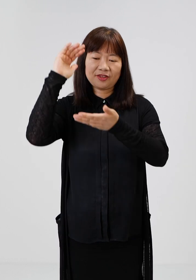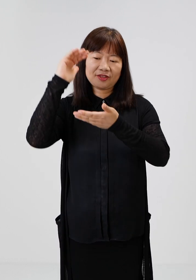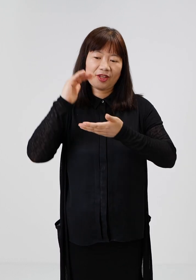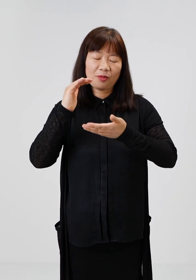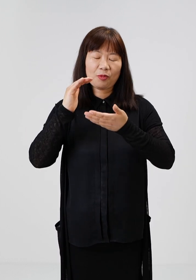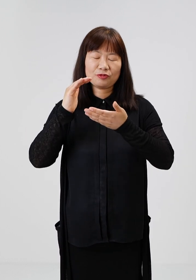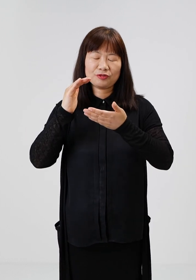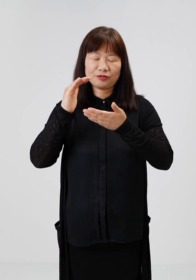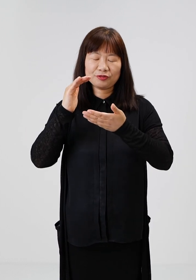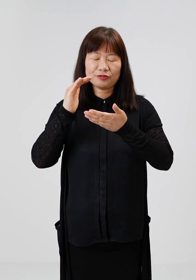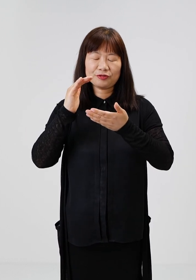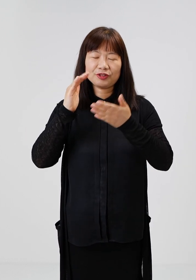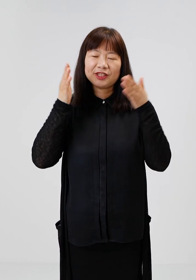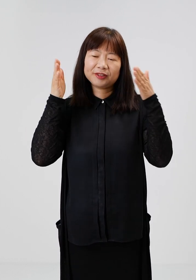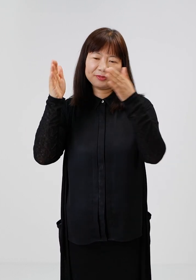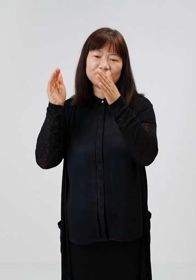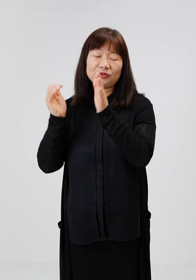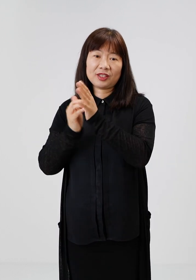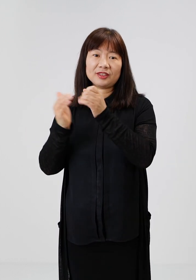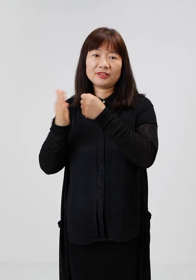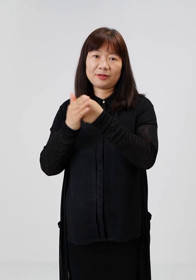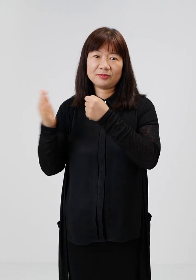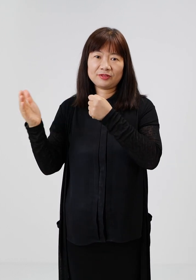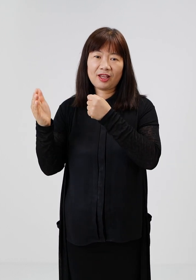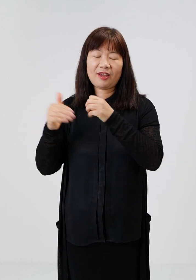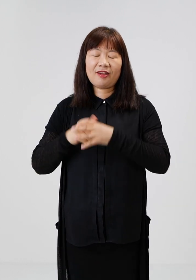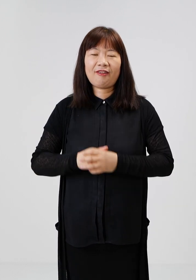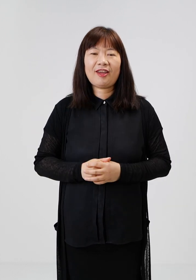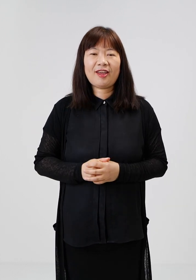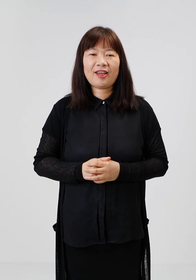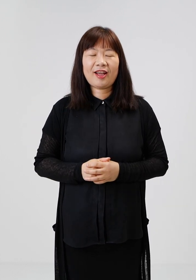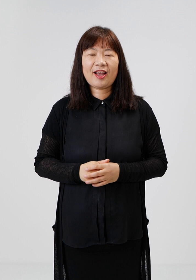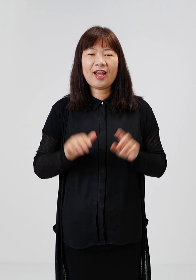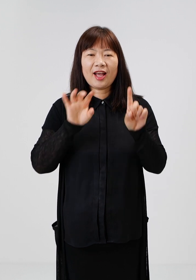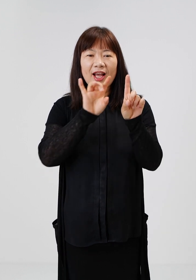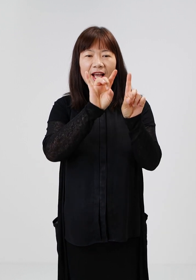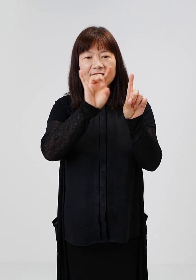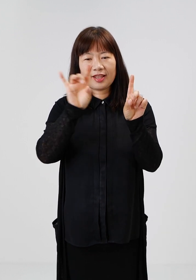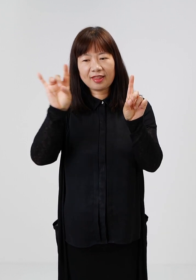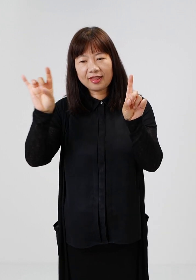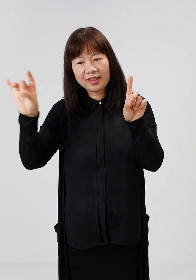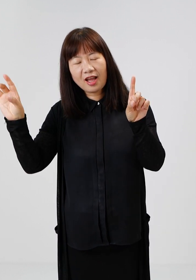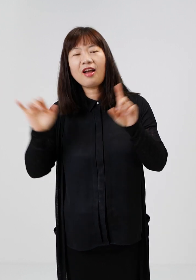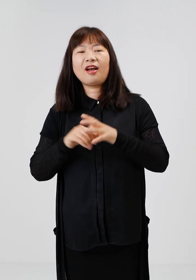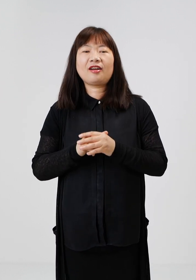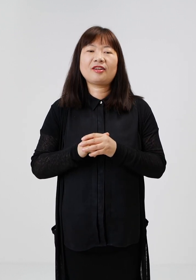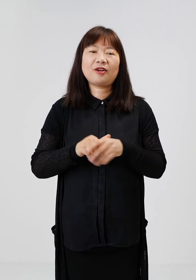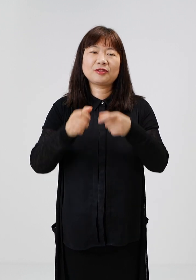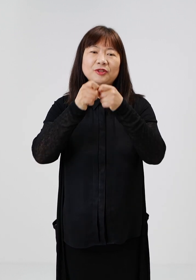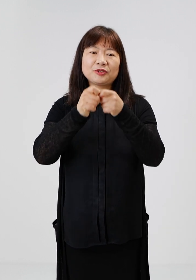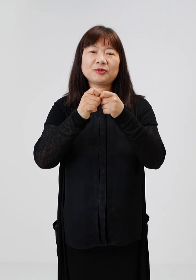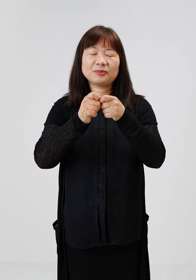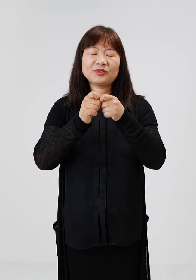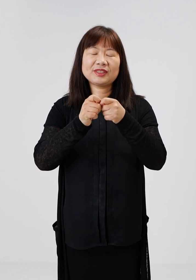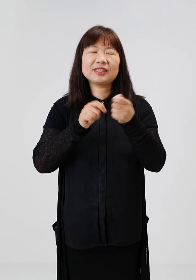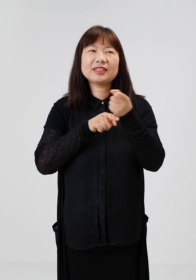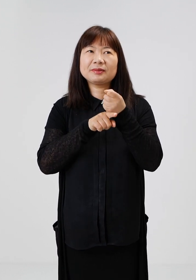초점이 많아요. 그러다 보니까 충분히 본문의 의도를 다 다루질